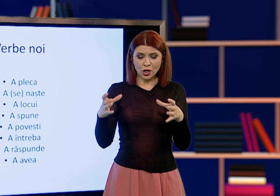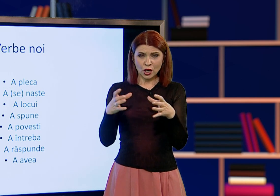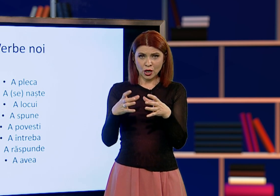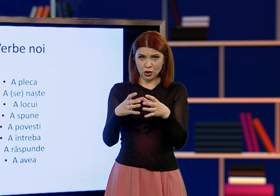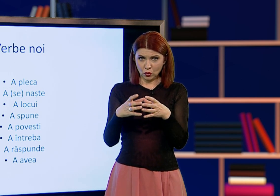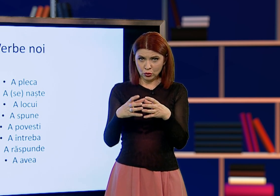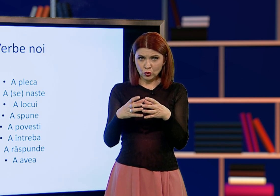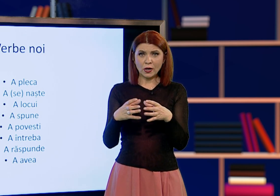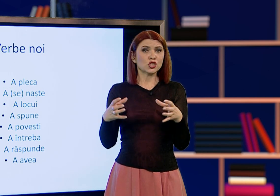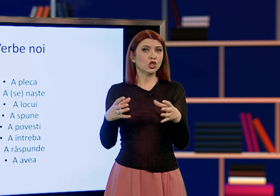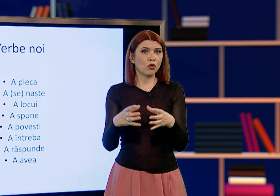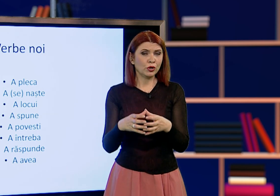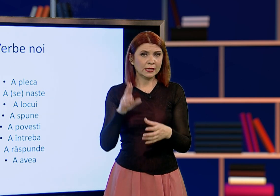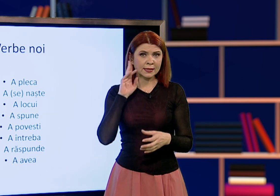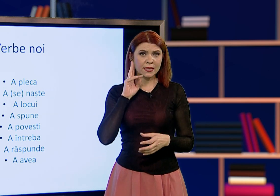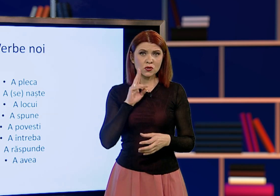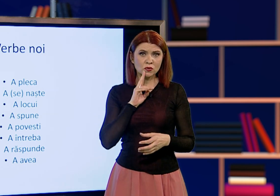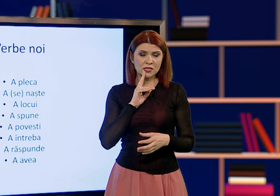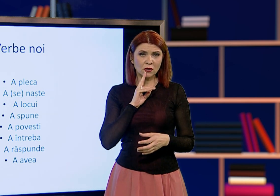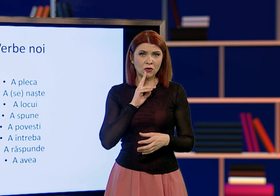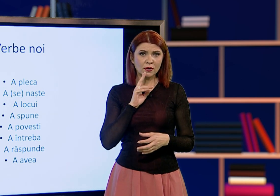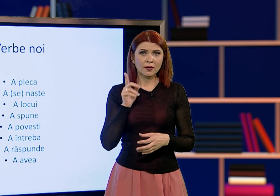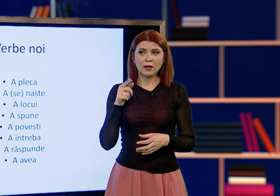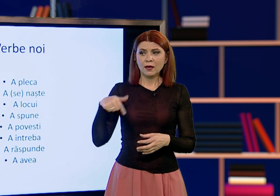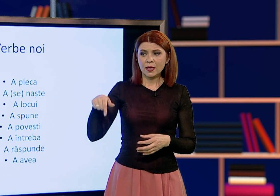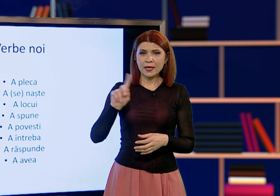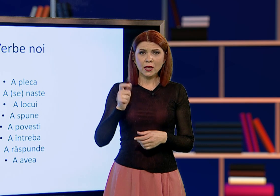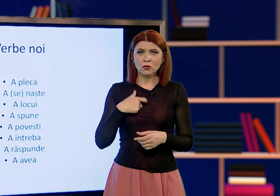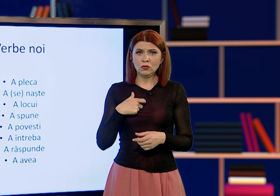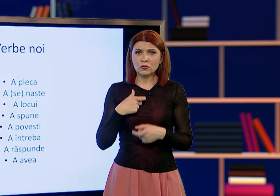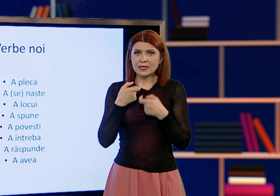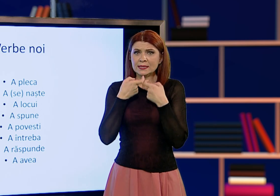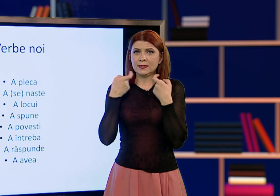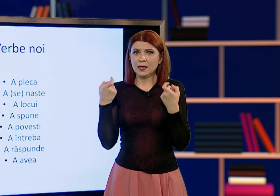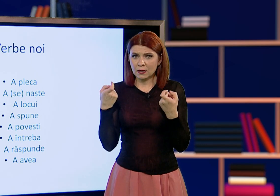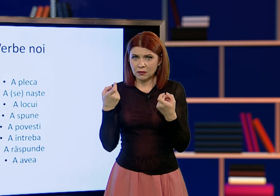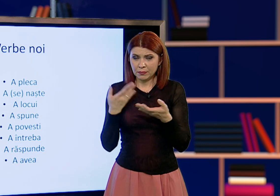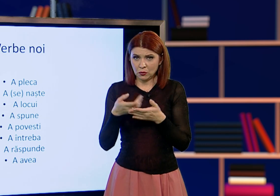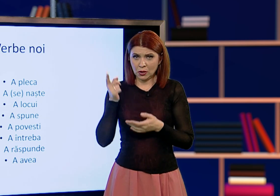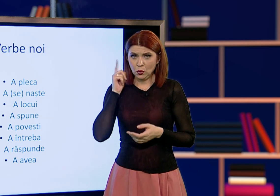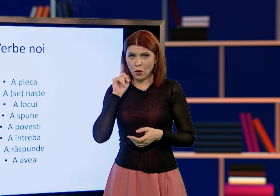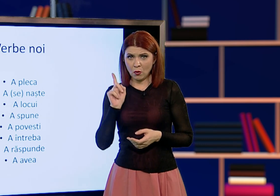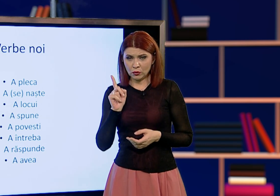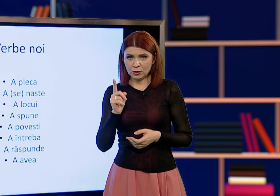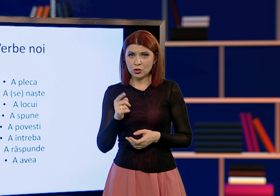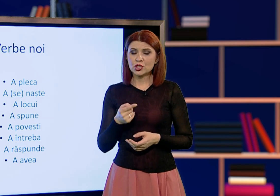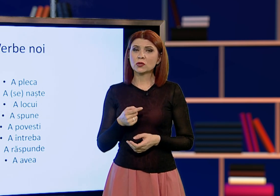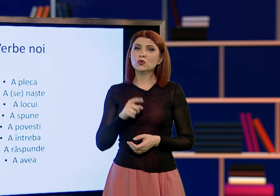în cultura și în comunitatea surzilor Ei nu se strigă pentru că nu aud Și atunci